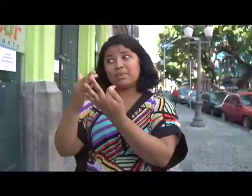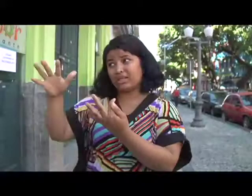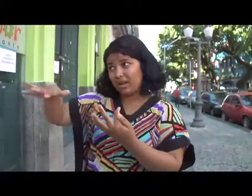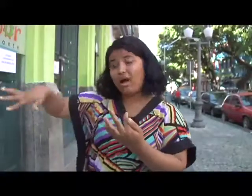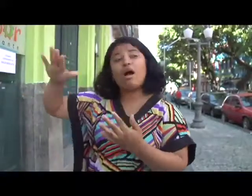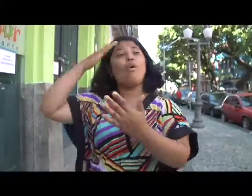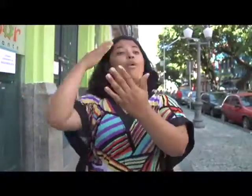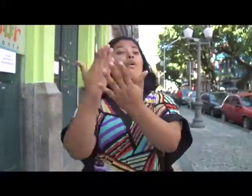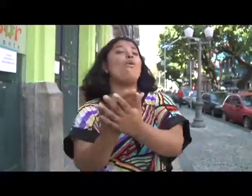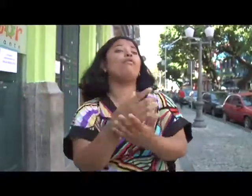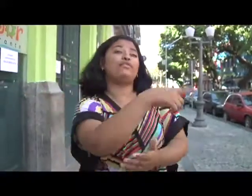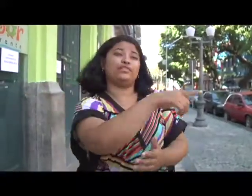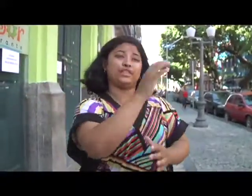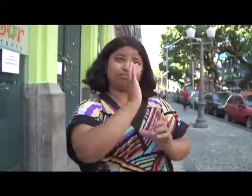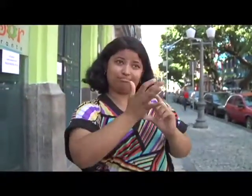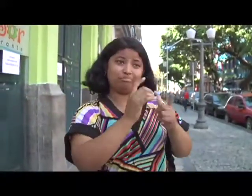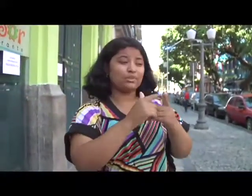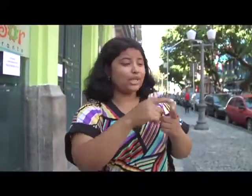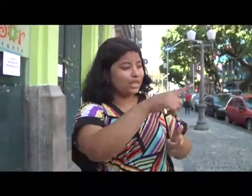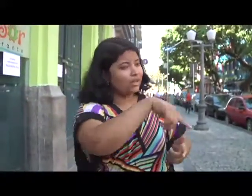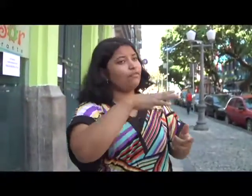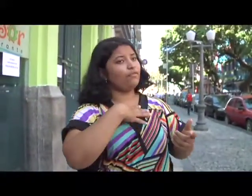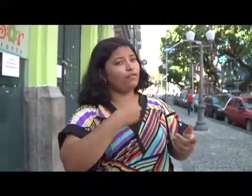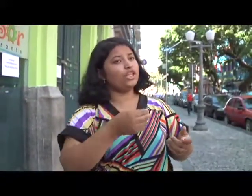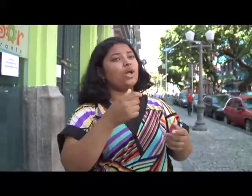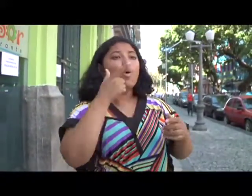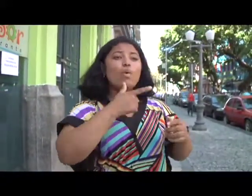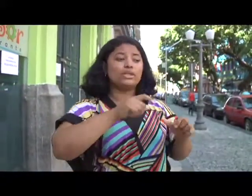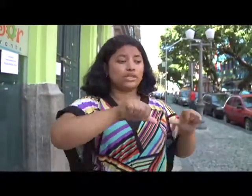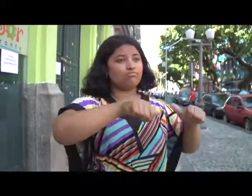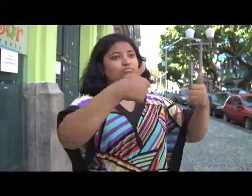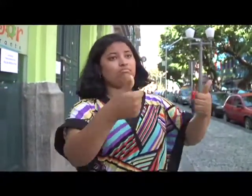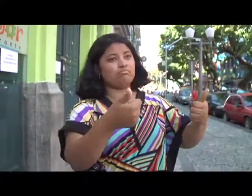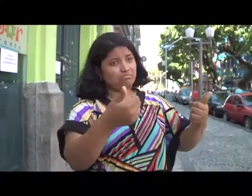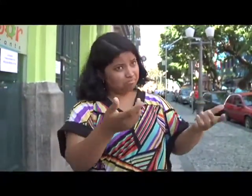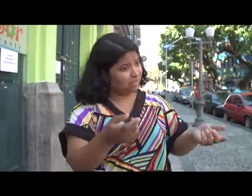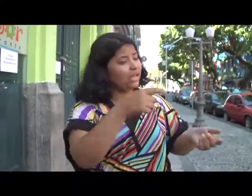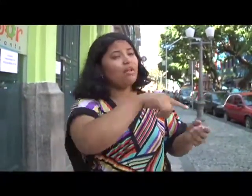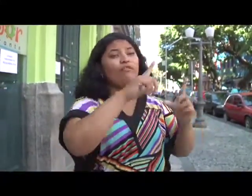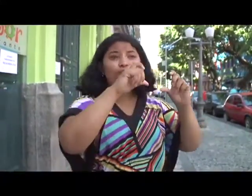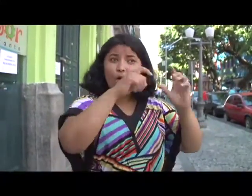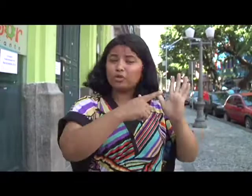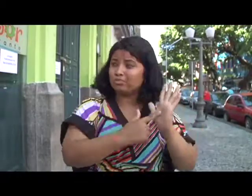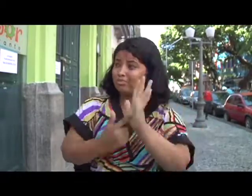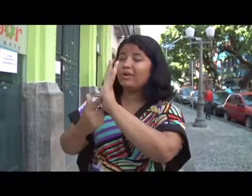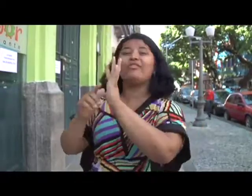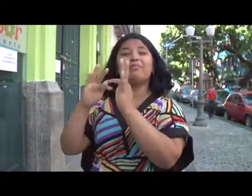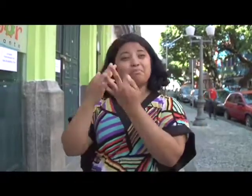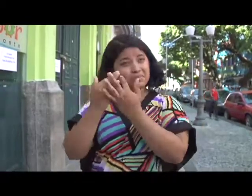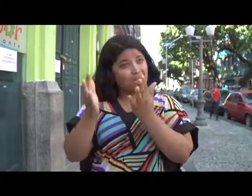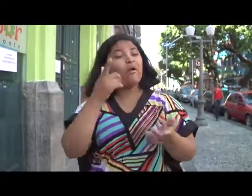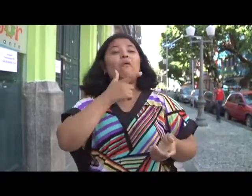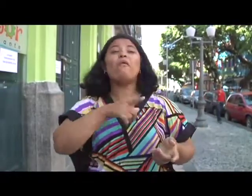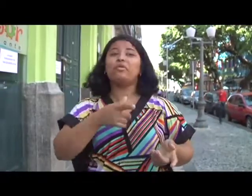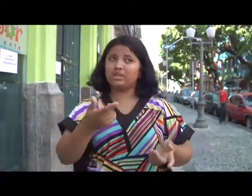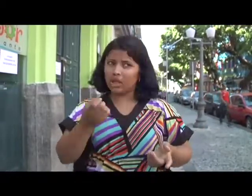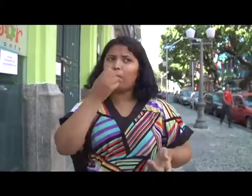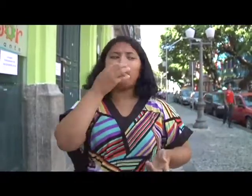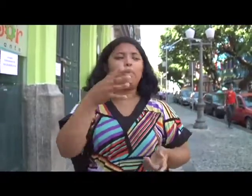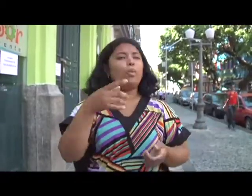As famílias, elas têm confiado no projeto, até porque elas têm percebido a melhora dos filhos, eles têm mostrado os trabalhos, as fotos